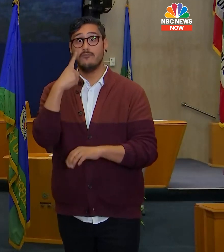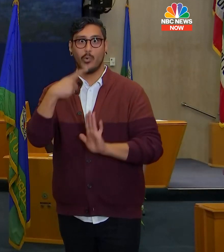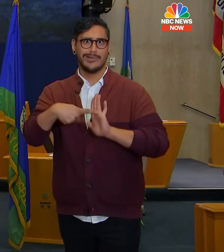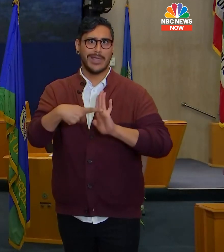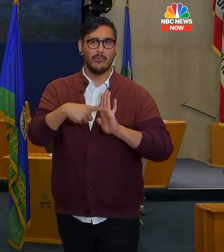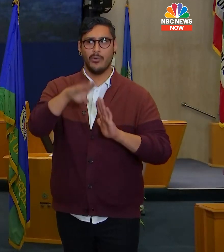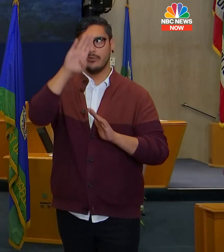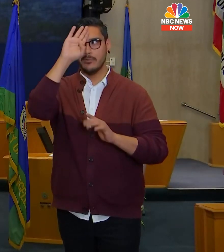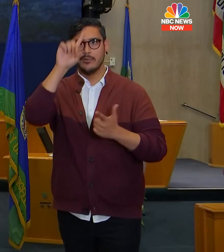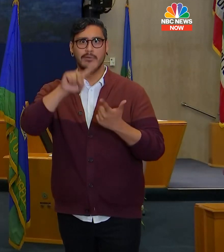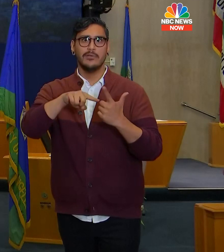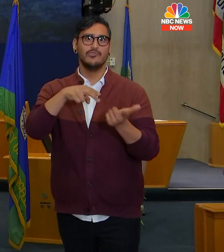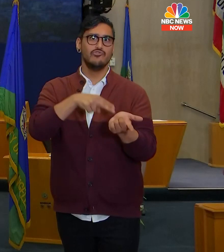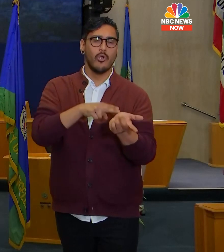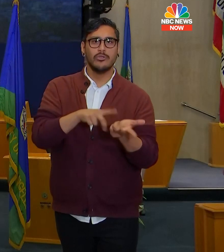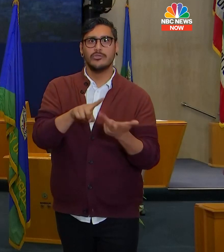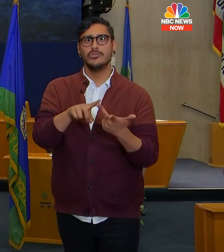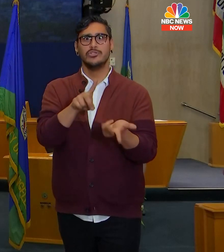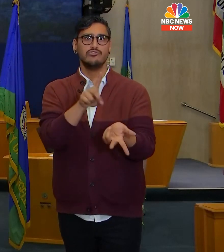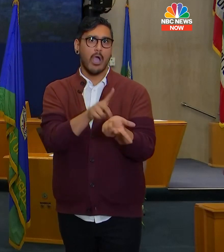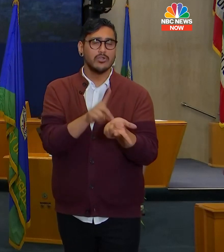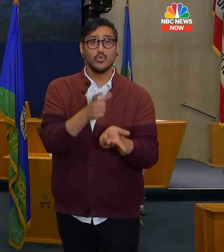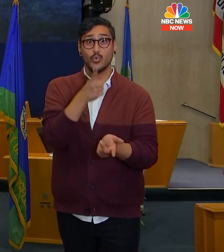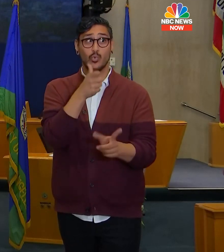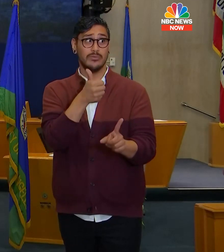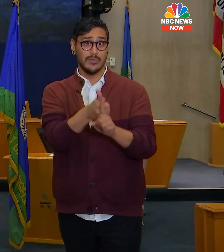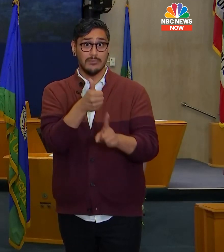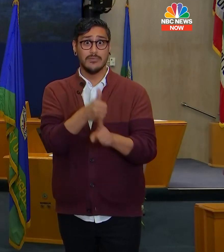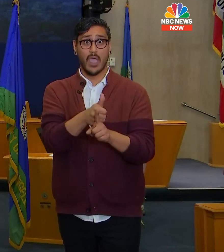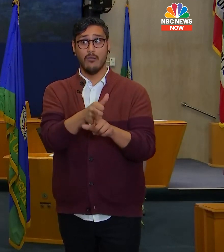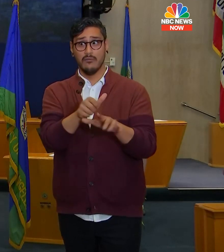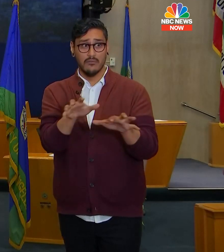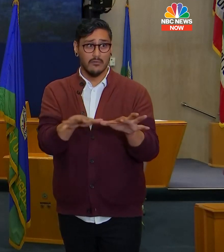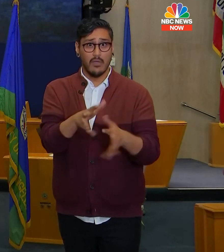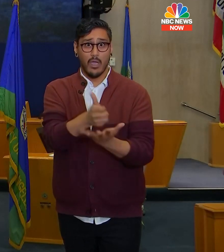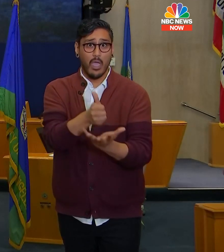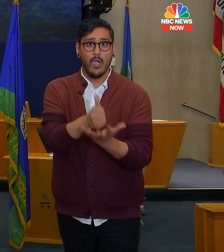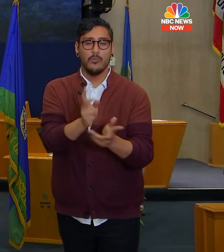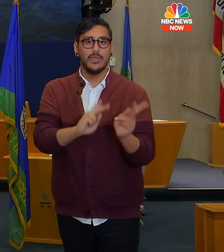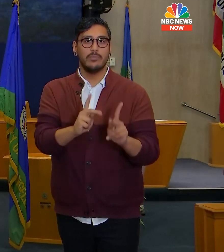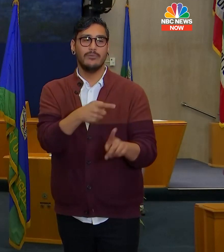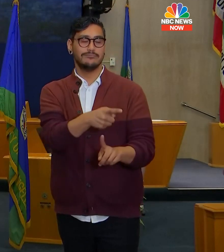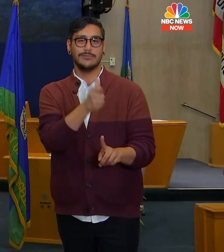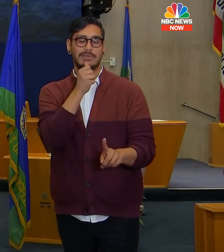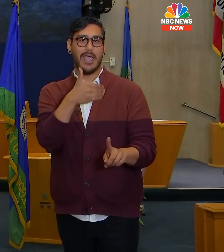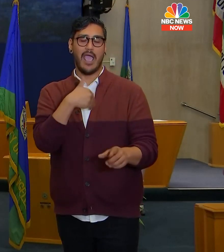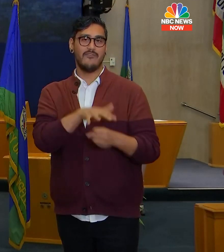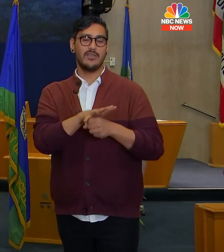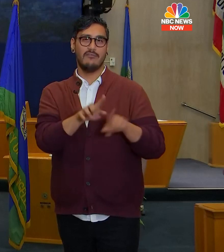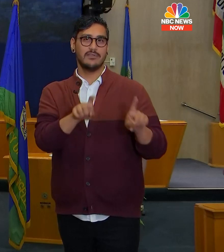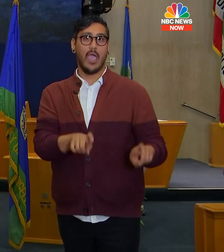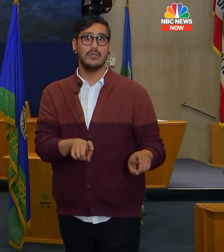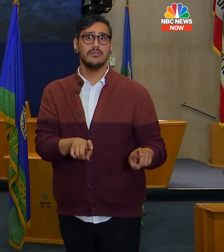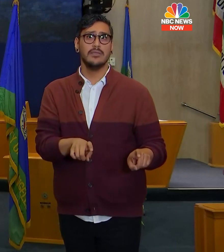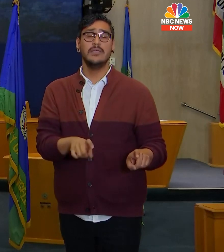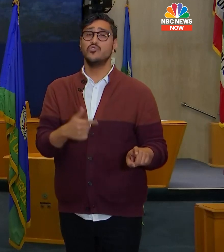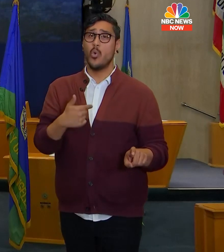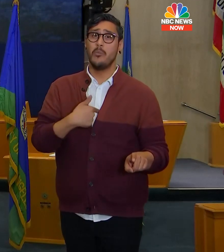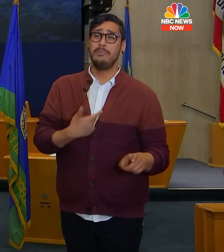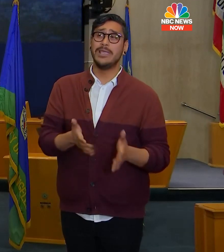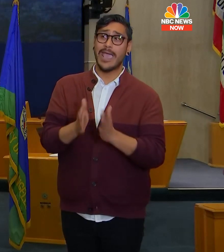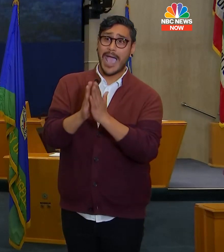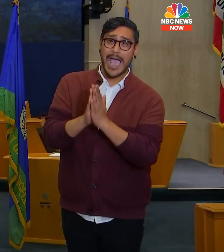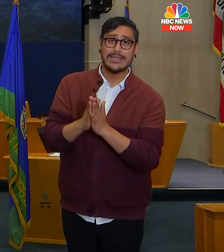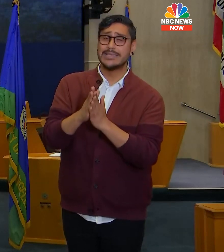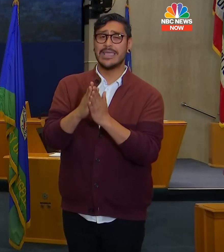las enfermeras, los doctores que están tratando a las personas que tienen este virus. Le estoy pidiendo a cualquier compañía en la ciudad de Los Ángeles o en el